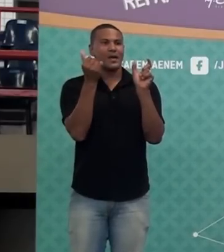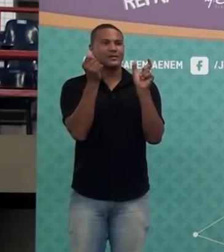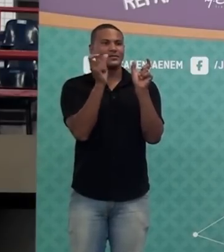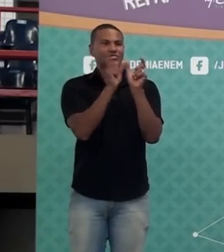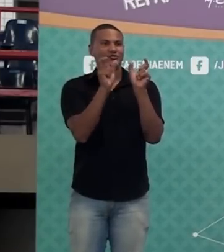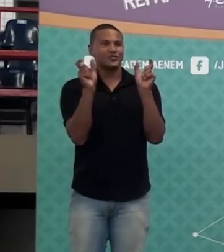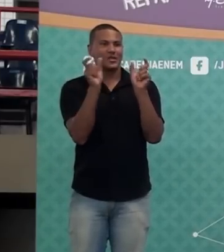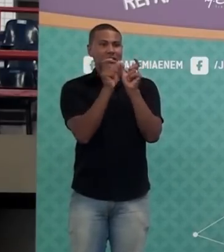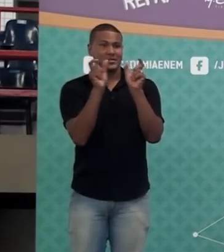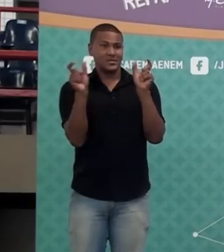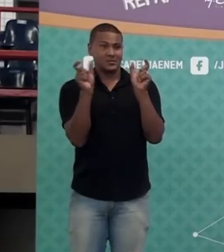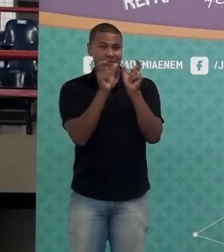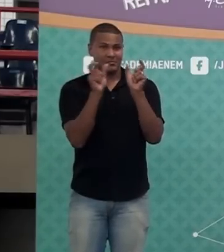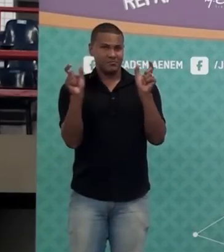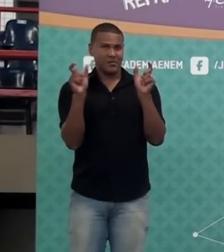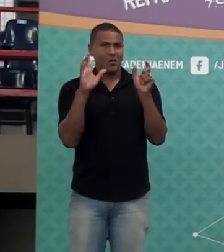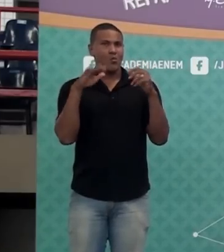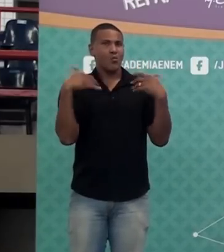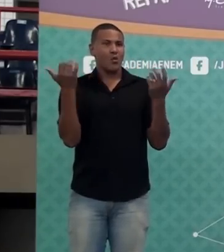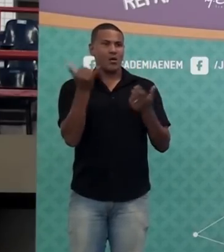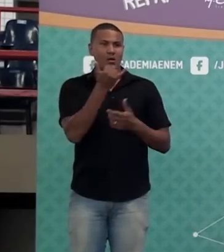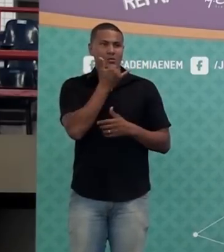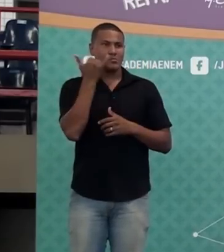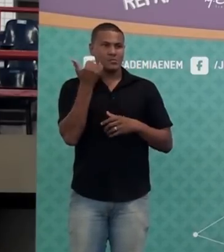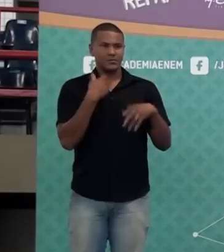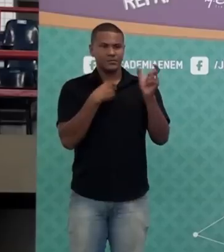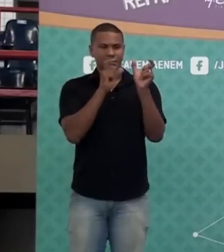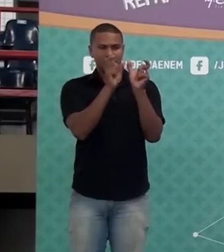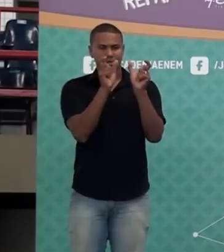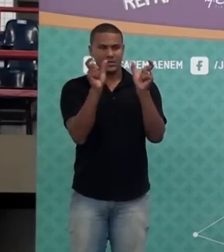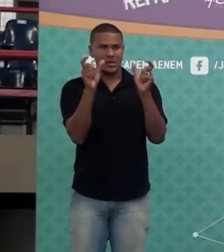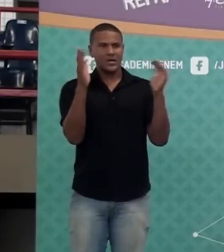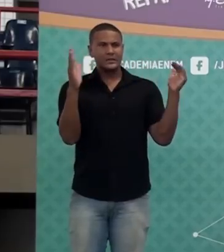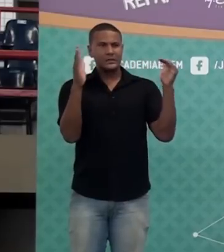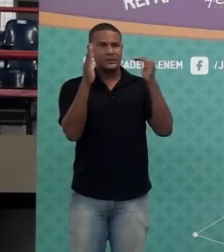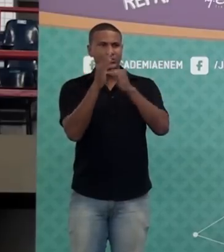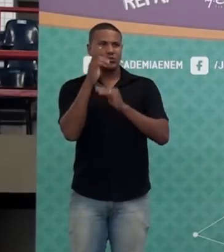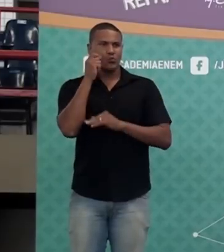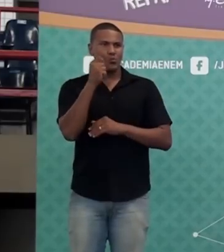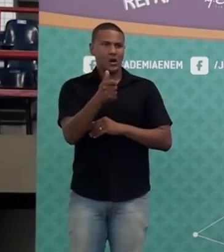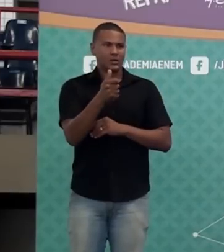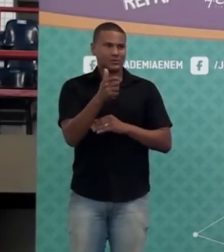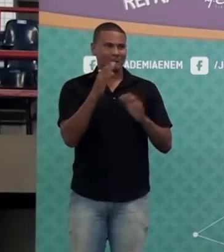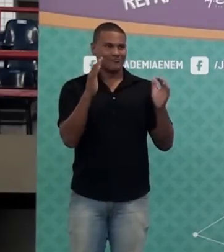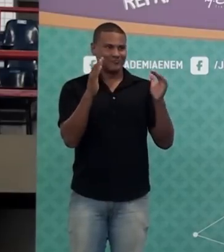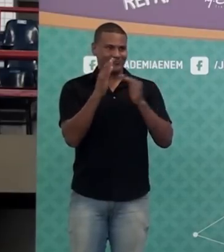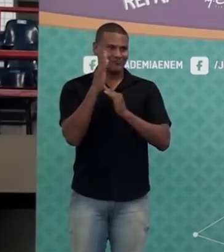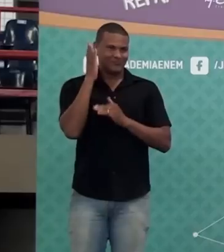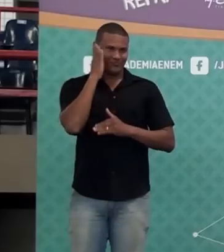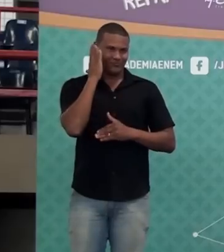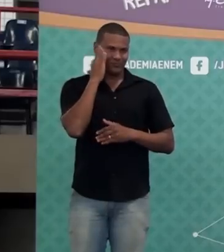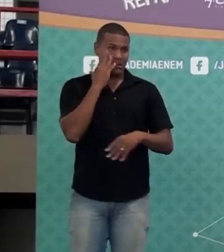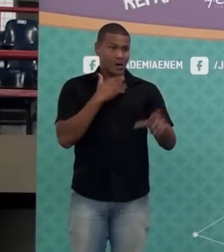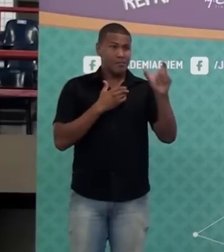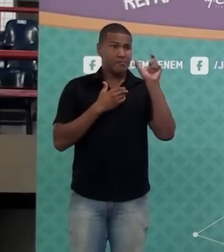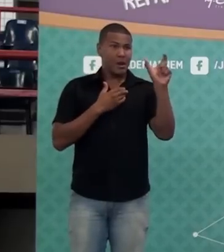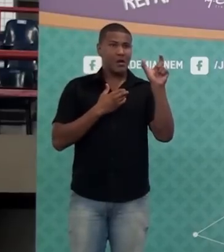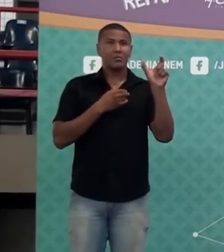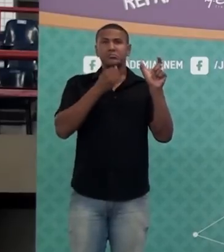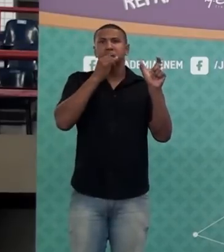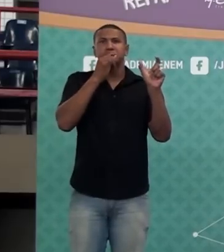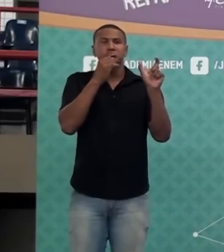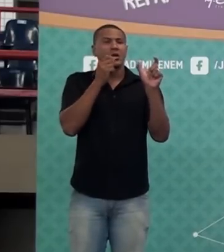minha respiração na penúltima sílaba. Não importa quantas sílabas a palavra